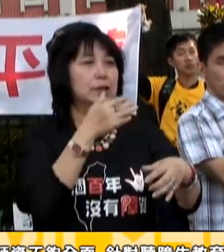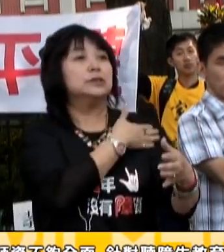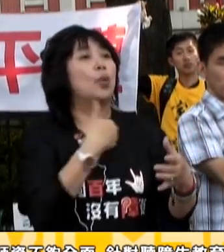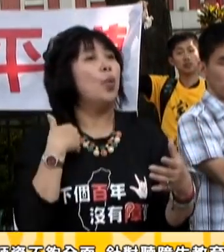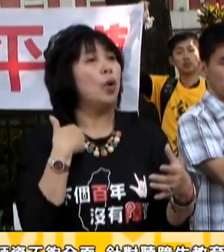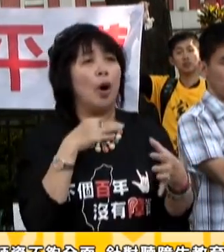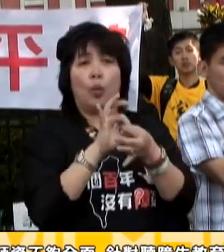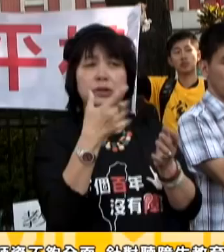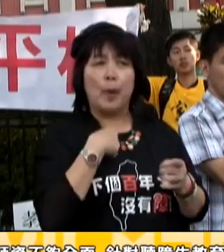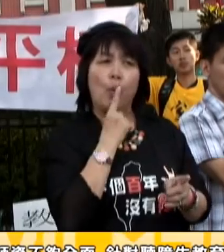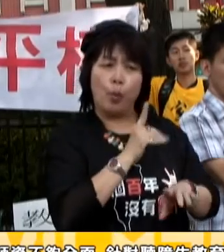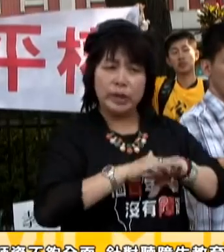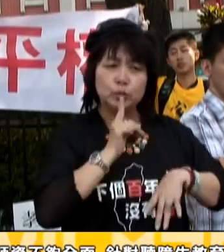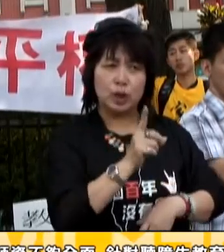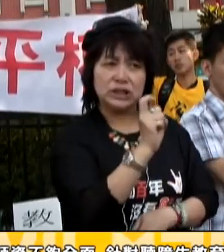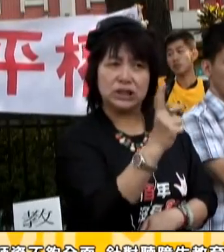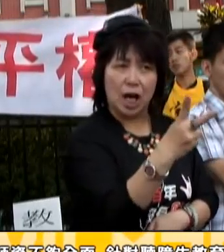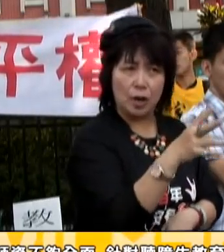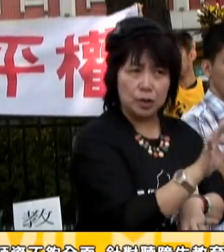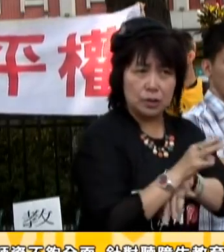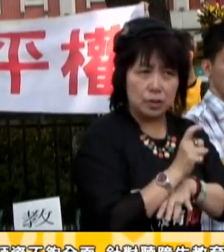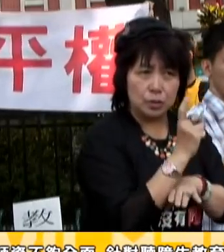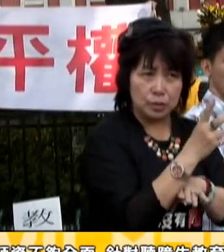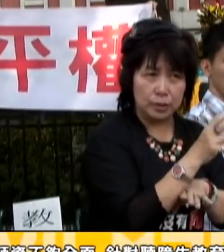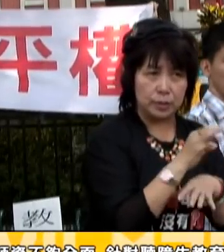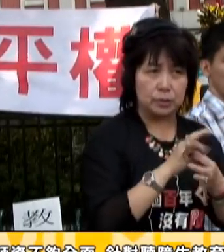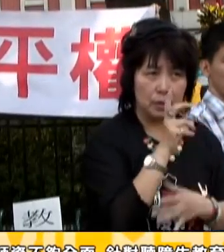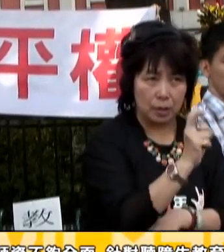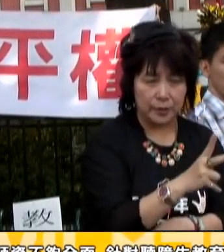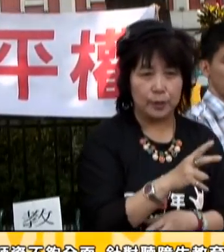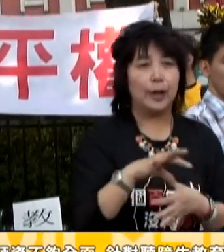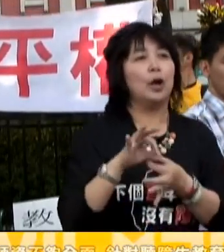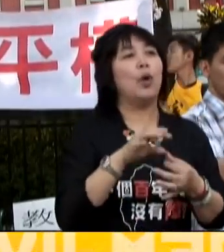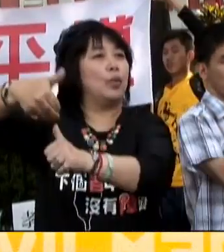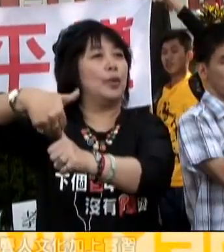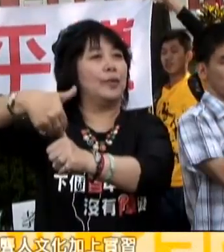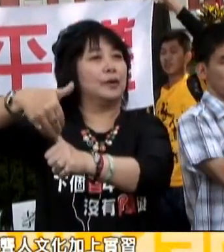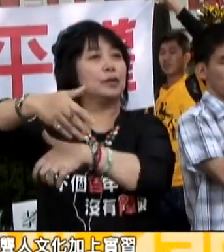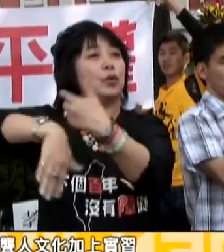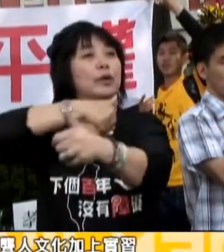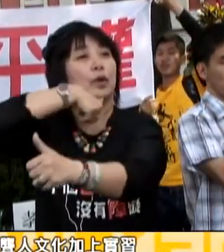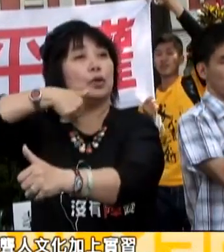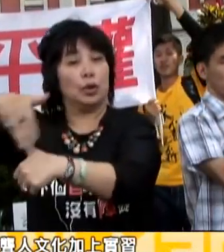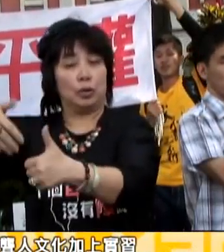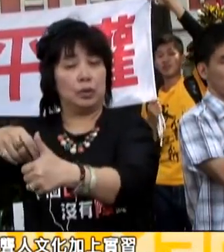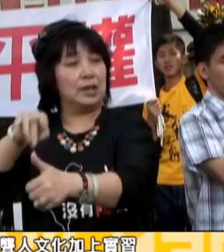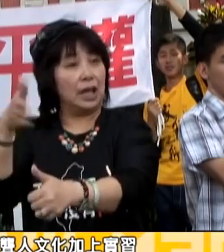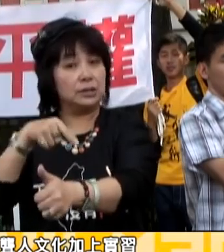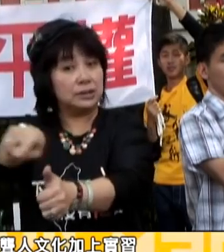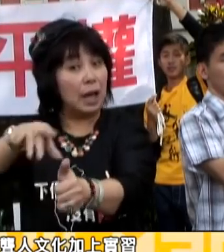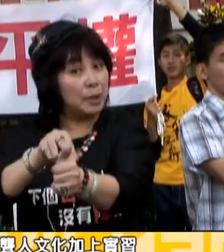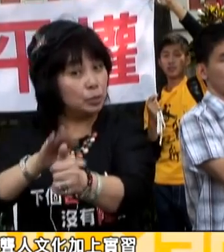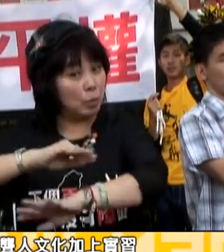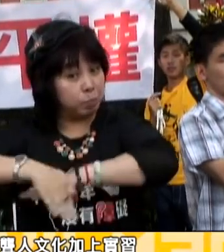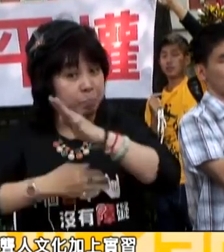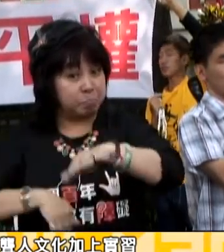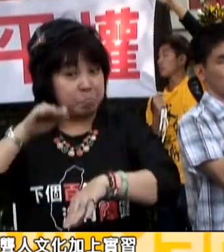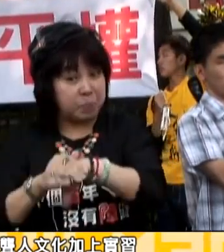对于聋人或手语的教学。为什么是12学分呢？我们在培训手语翻译员，大学手